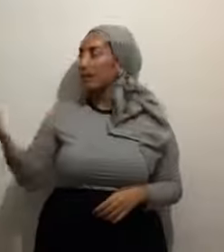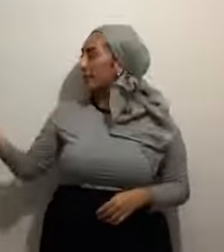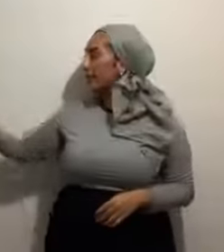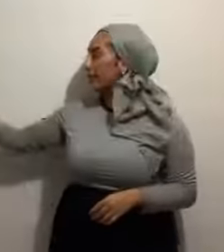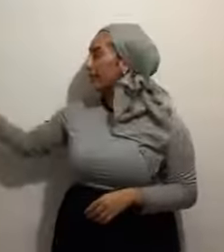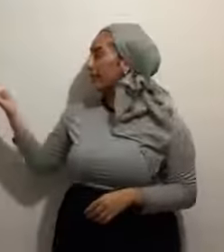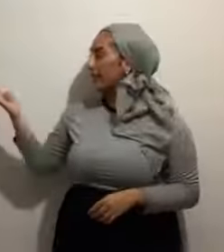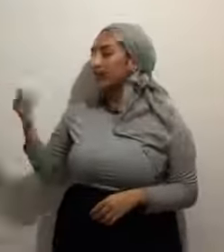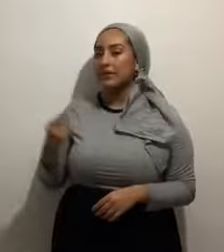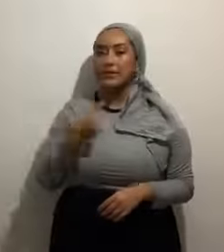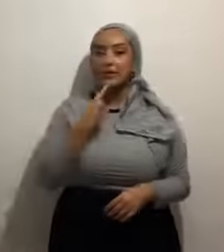Yahweh.